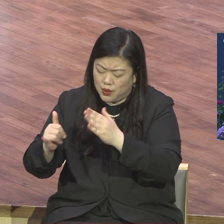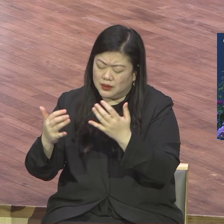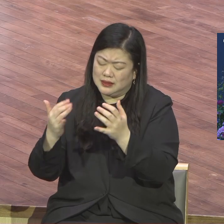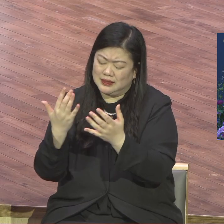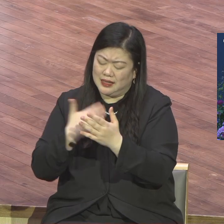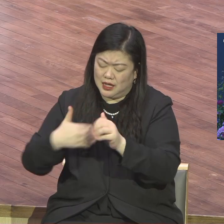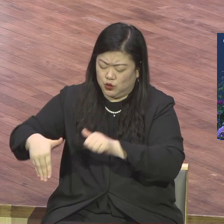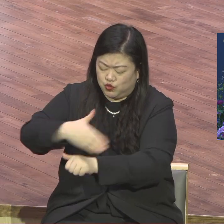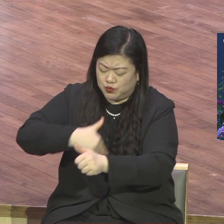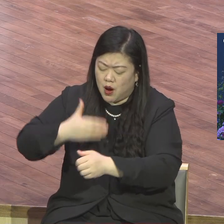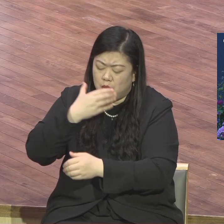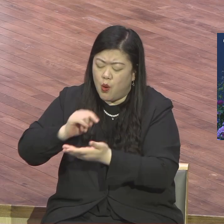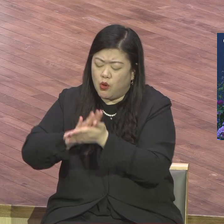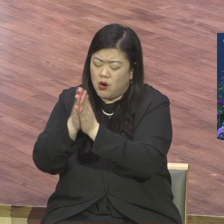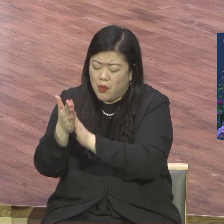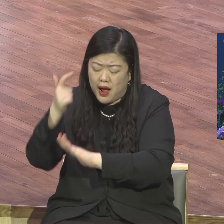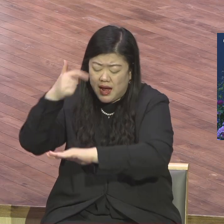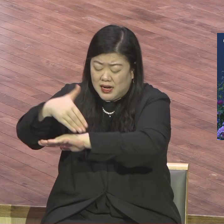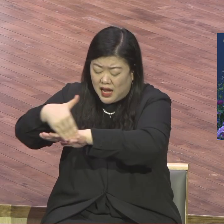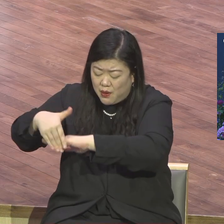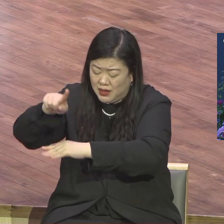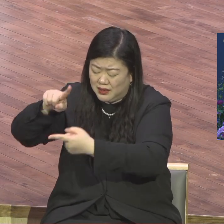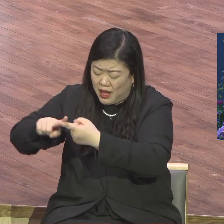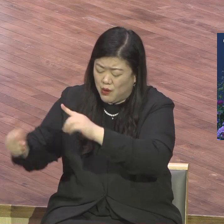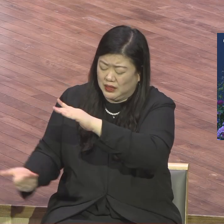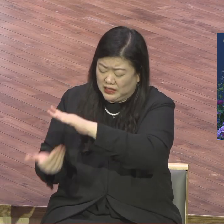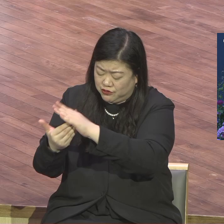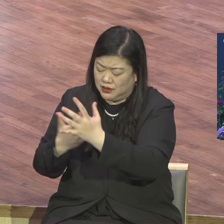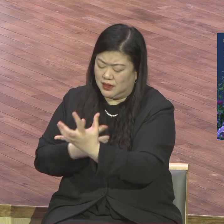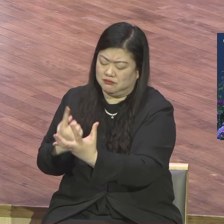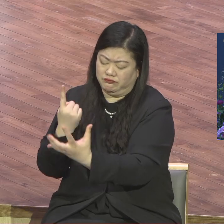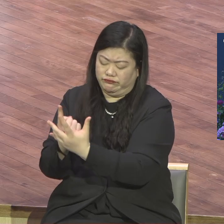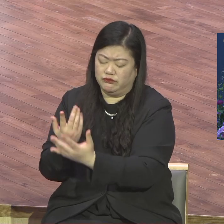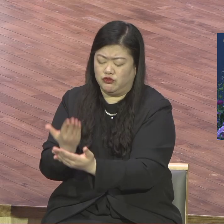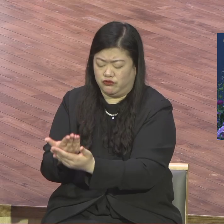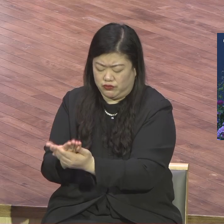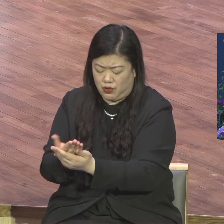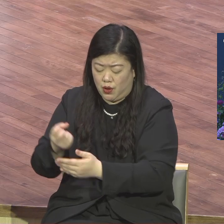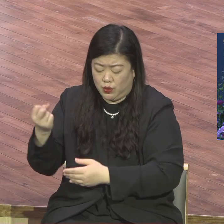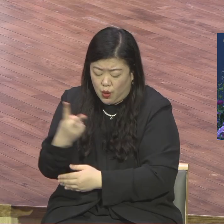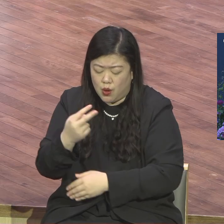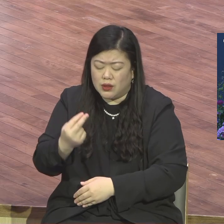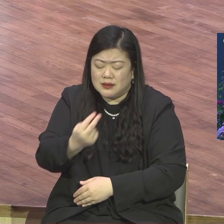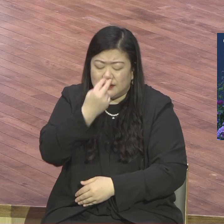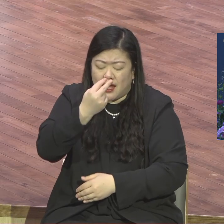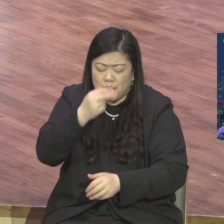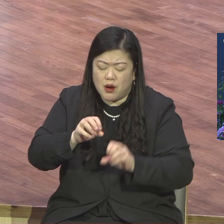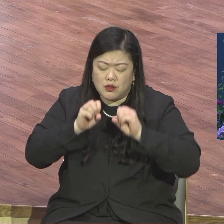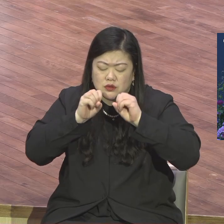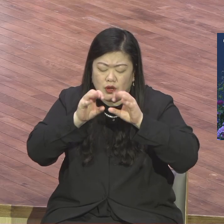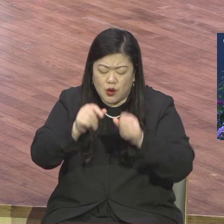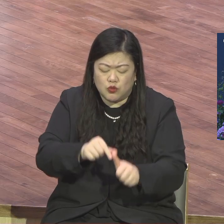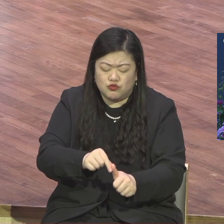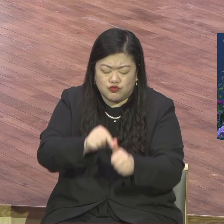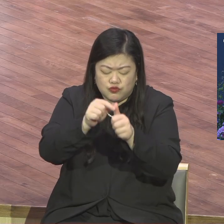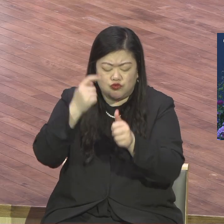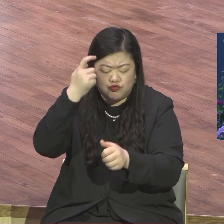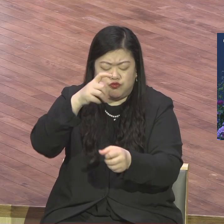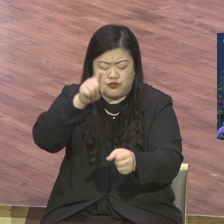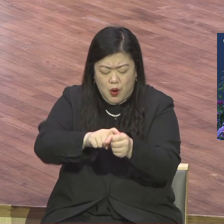이루어지는 증거가 일어나게 하여 주옵소서. 우리 속에 생명 살리는 열망을